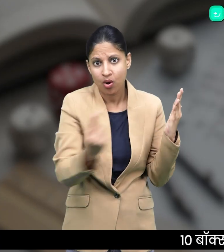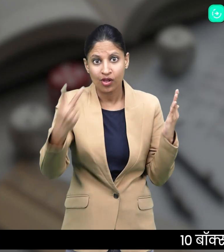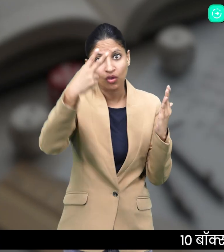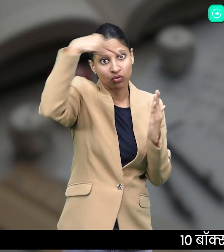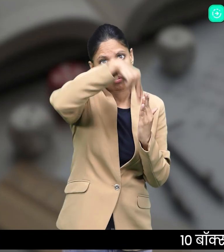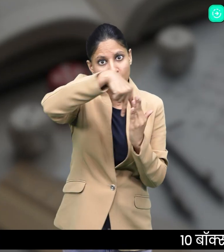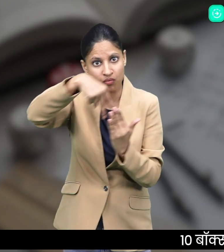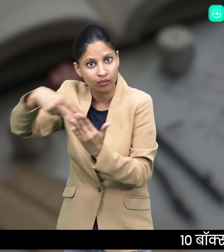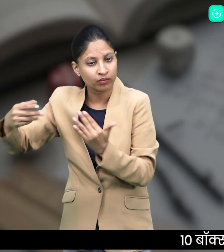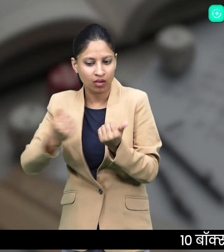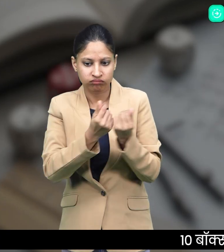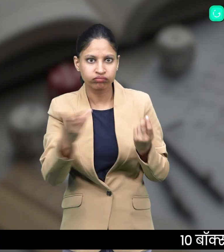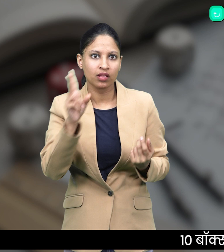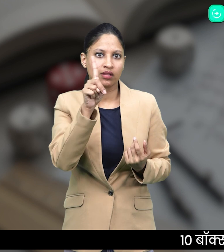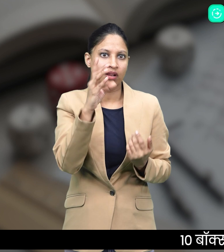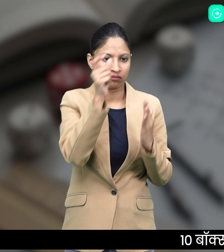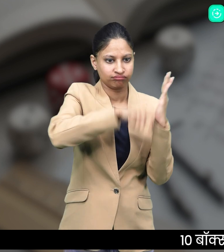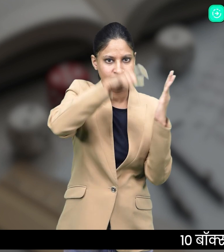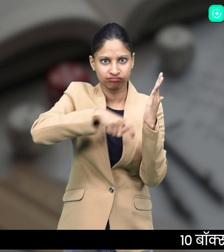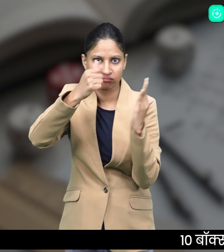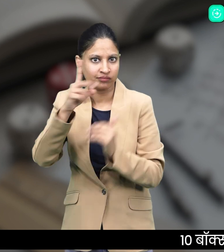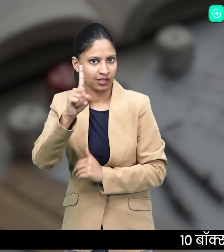10 बॉक्समध्ये सर्व पेन्सिल बसतात.